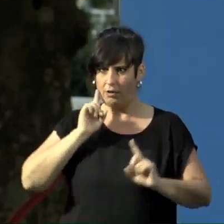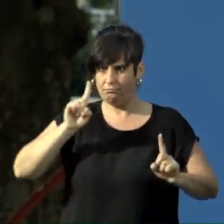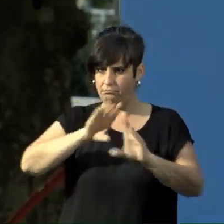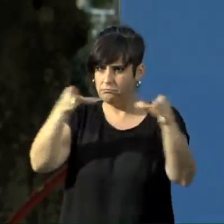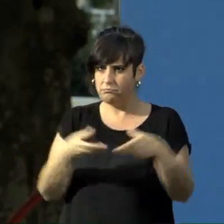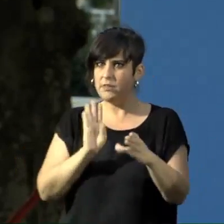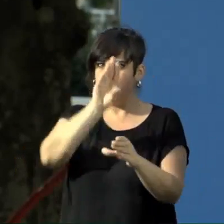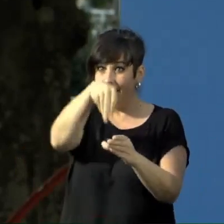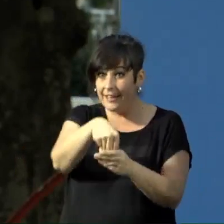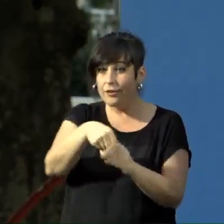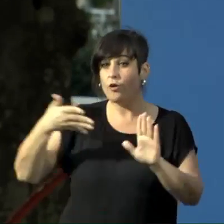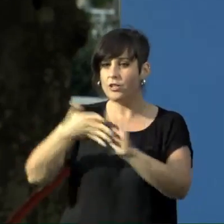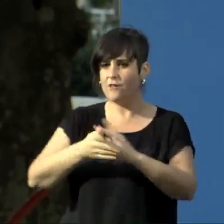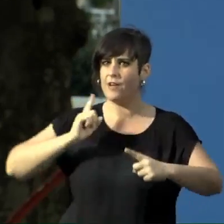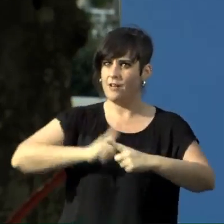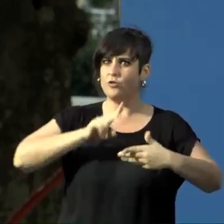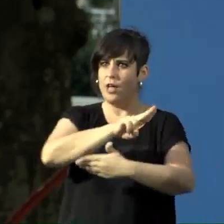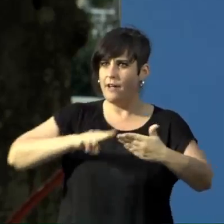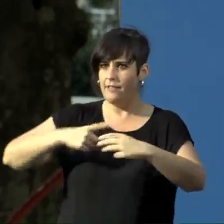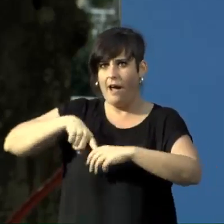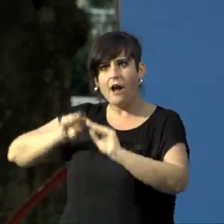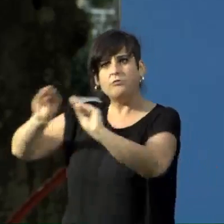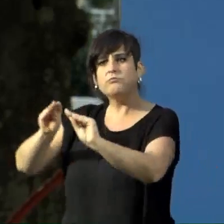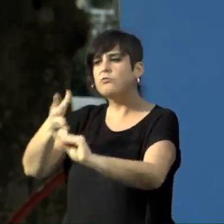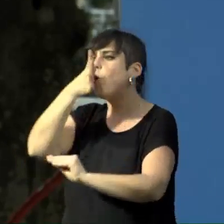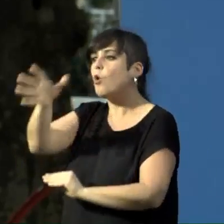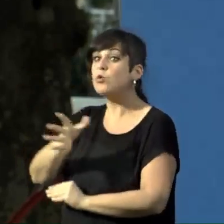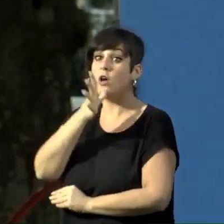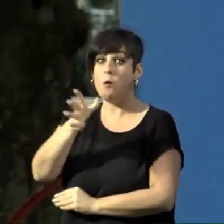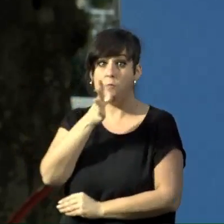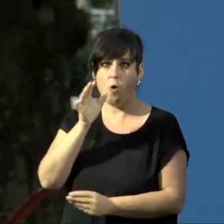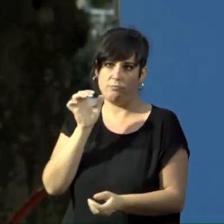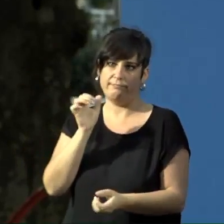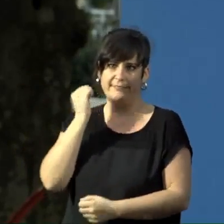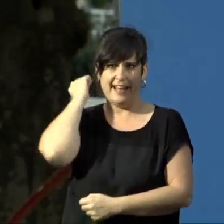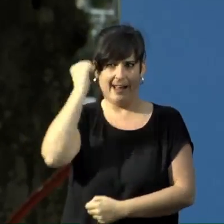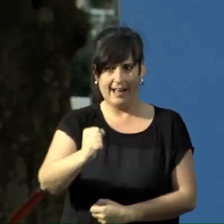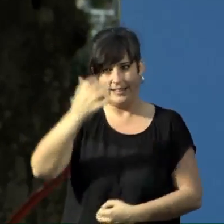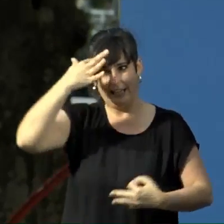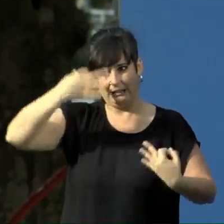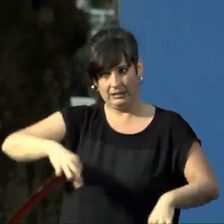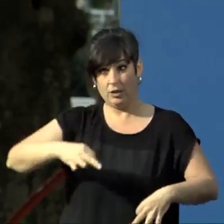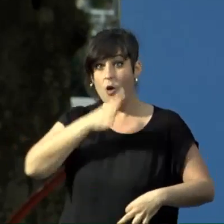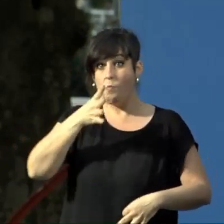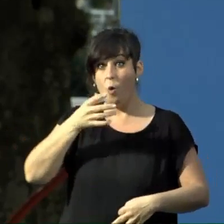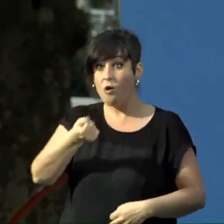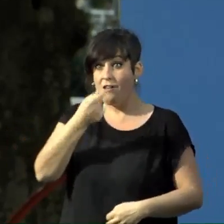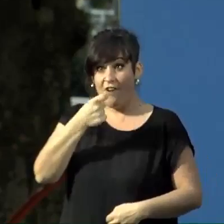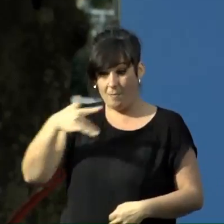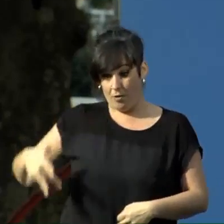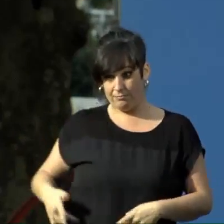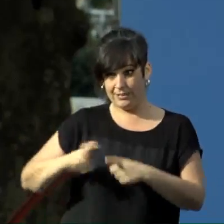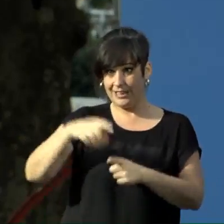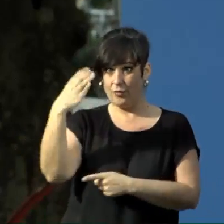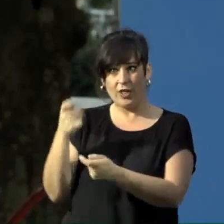PP son os seus cargos da Xunta, acusados de homicidio imprudente por non dar os fármacos da hepatite C.